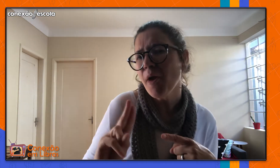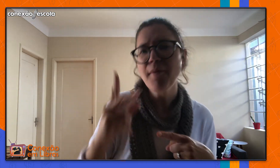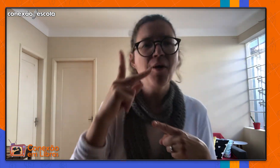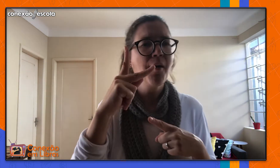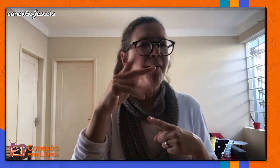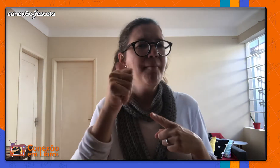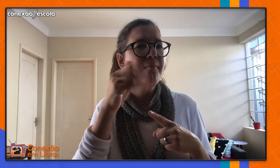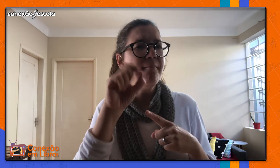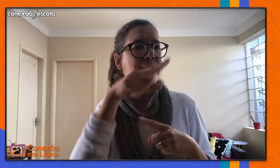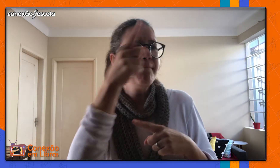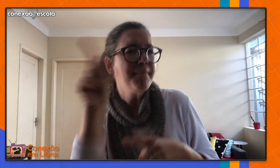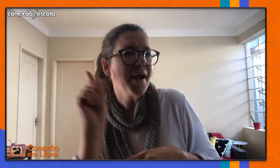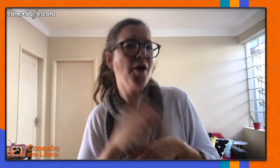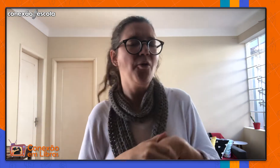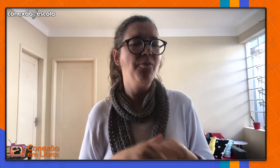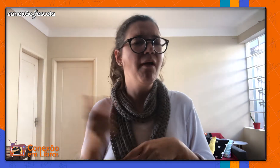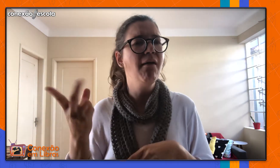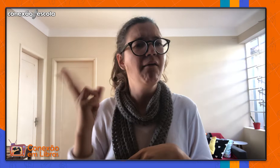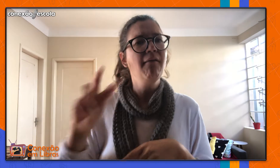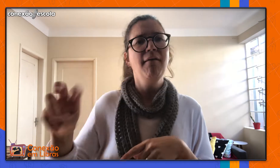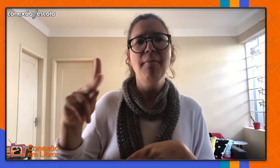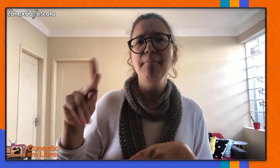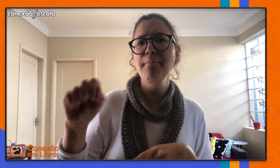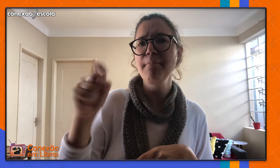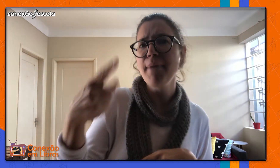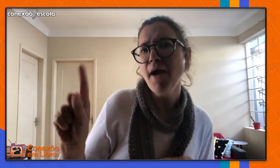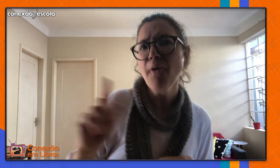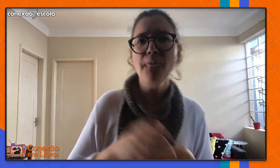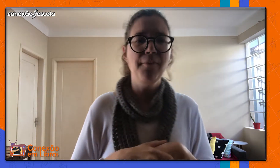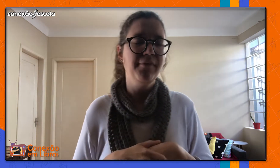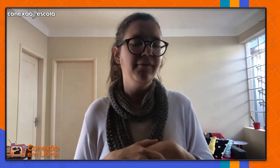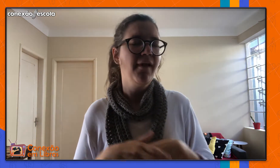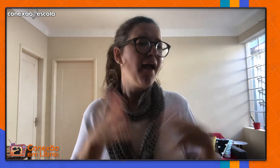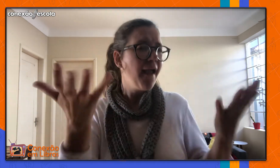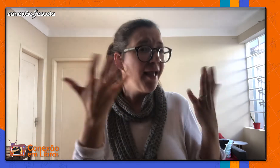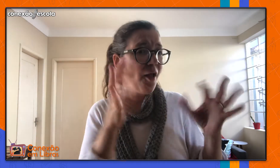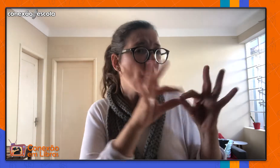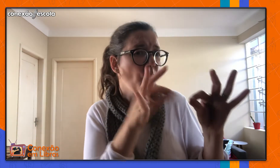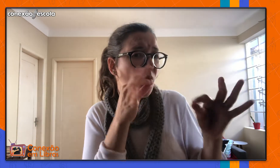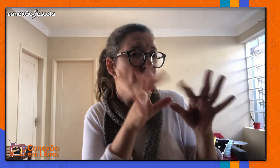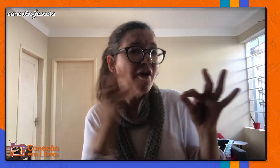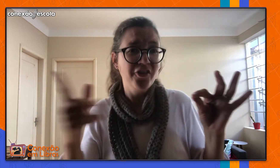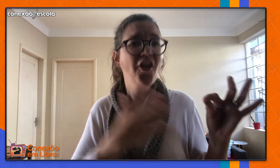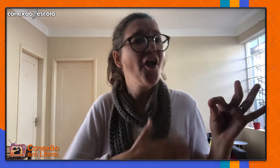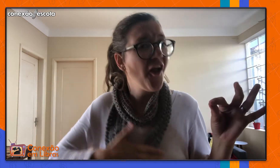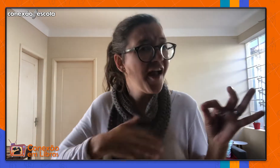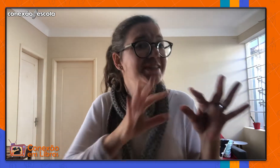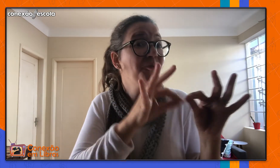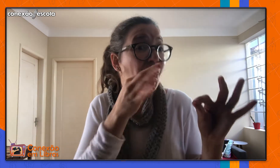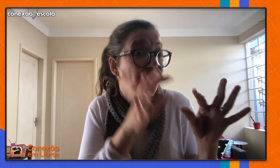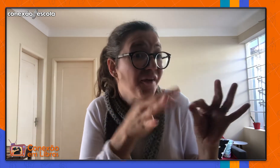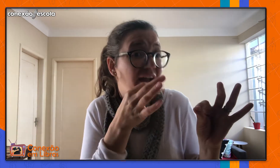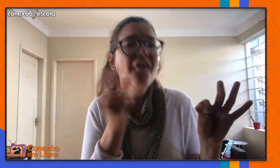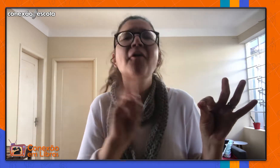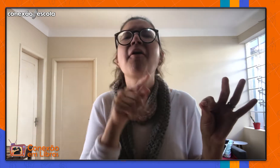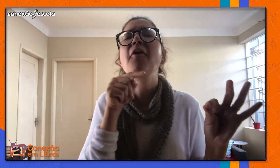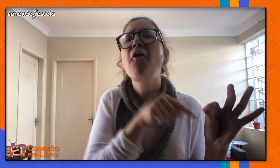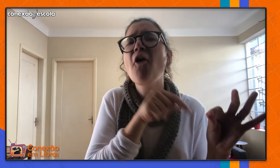o nome, por exemplo, de pão. E aí, elas percebem como é a forma escrita do pão. E aí, eu pergunto, uva,